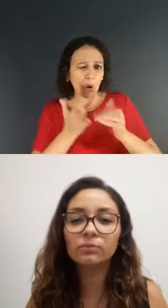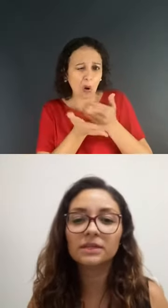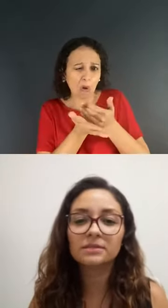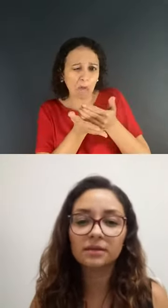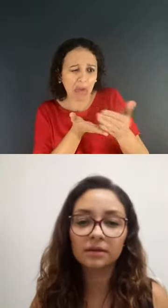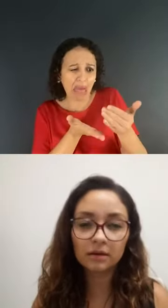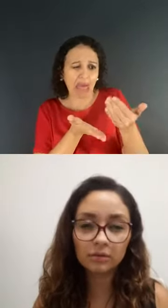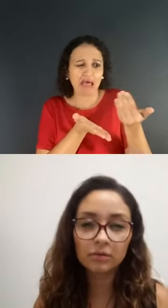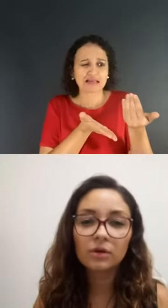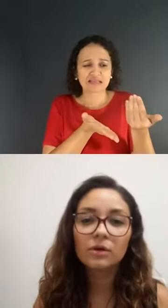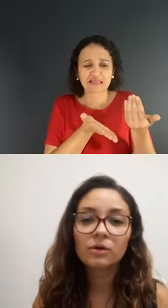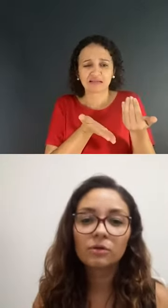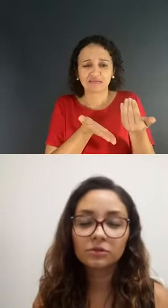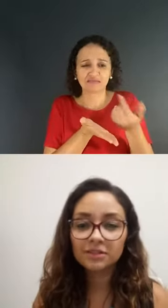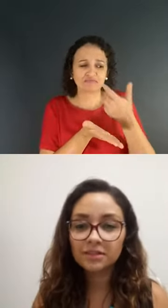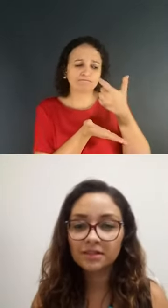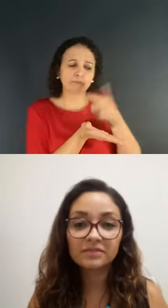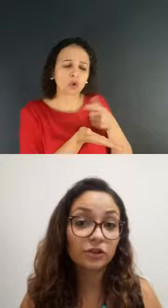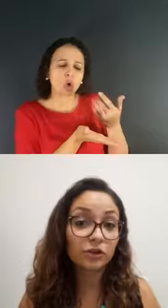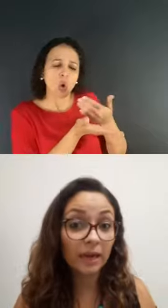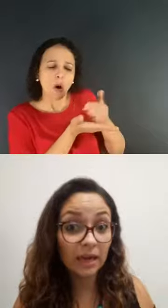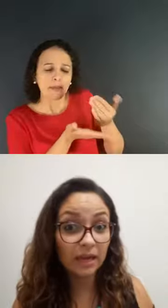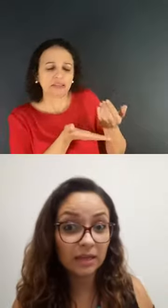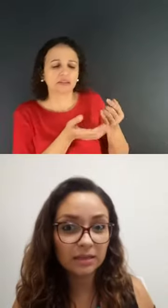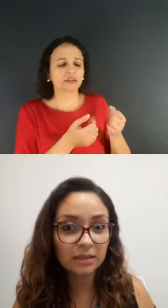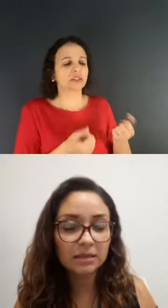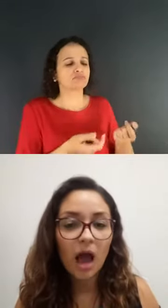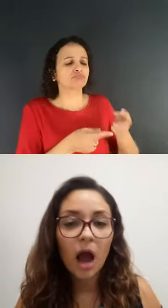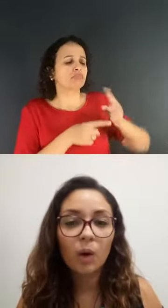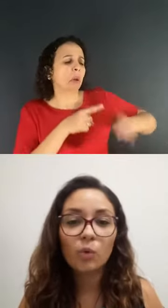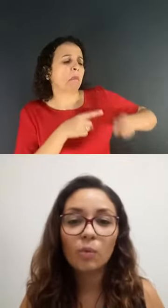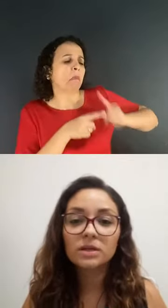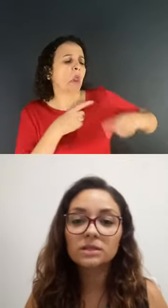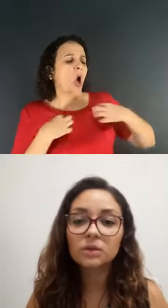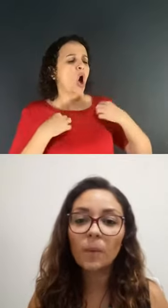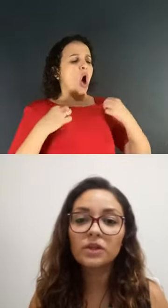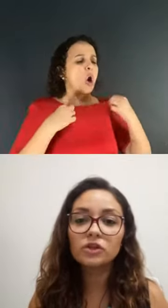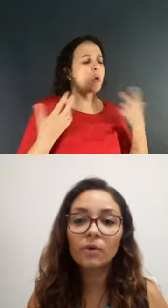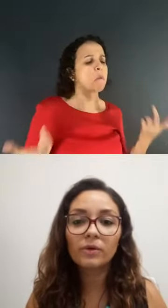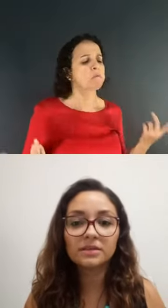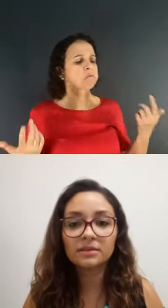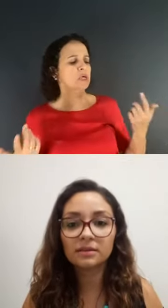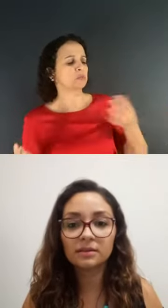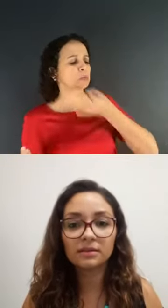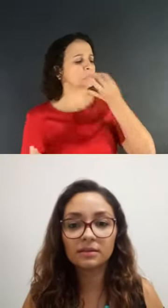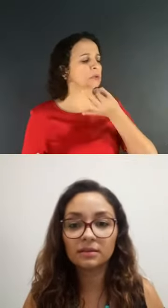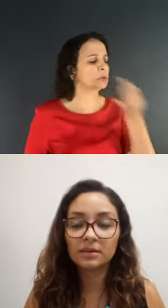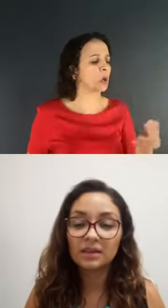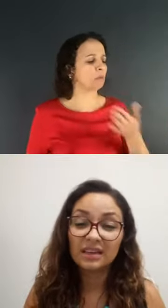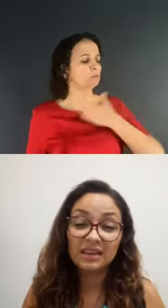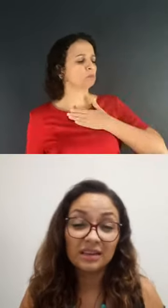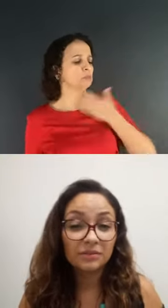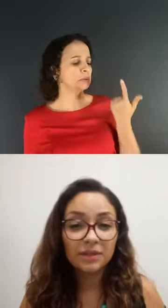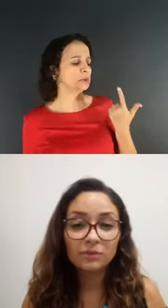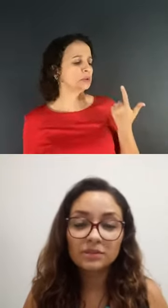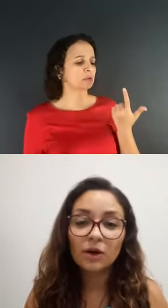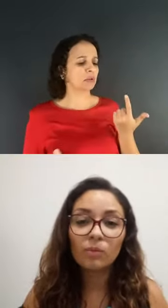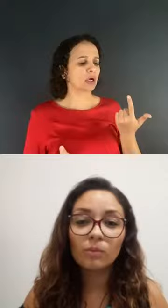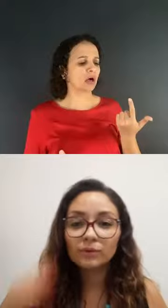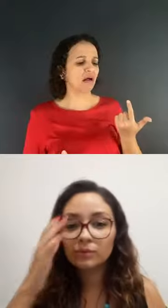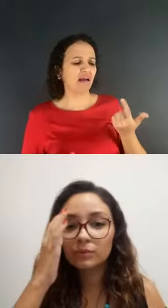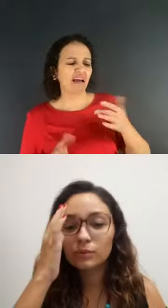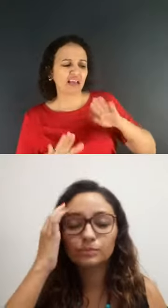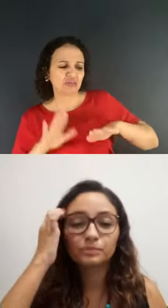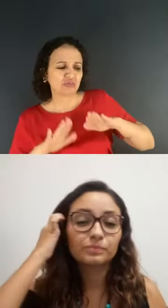essa manipulação, como eu disse, das vestimentas, algumas opiniões que não